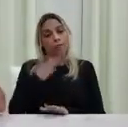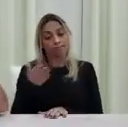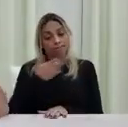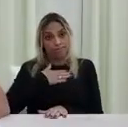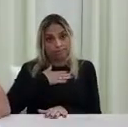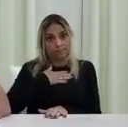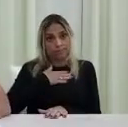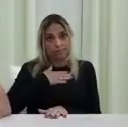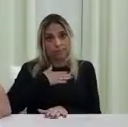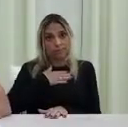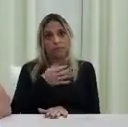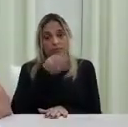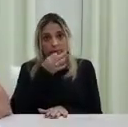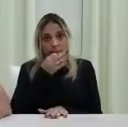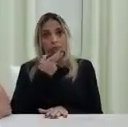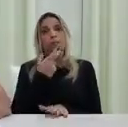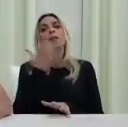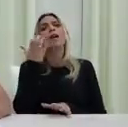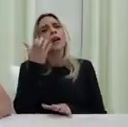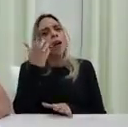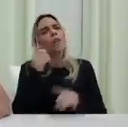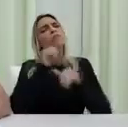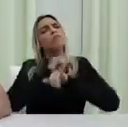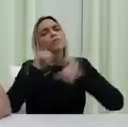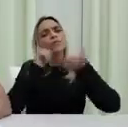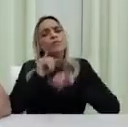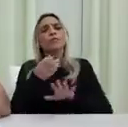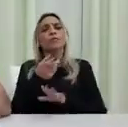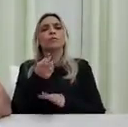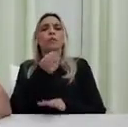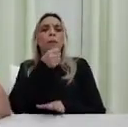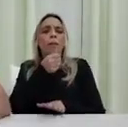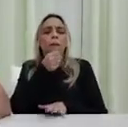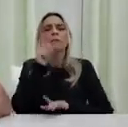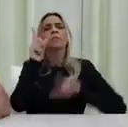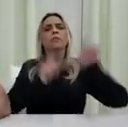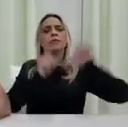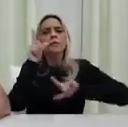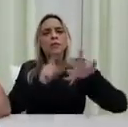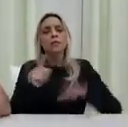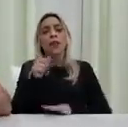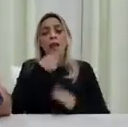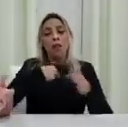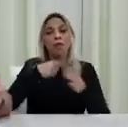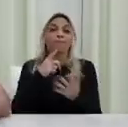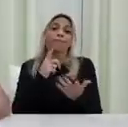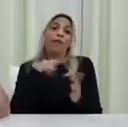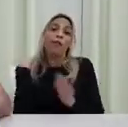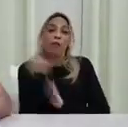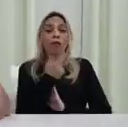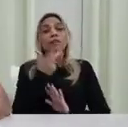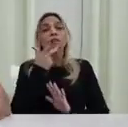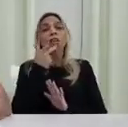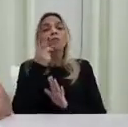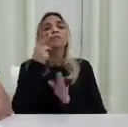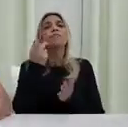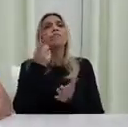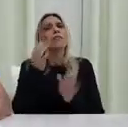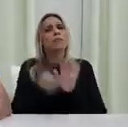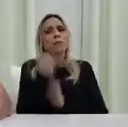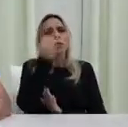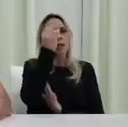parte, quero sim conversar com a imprensa. E a gente diz, né, que o que é importante para outro lado, pro lado de lá, é